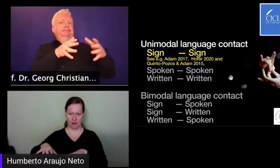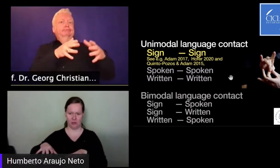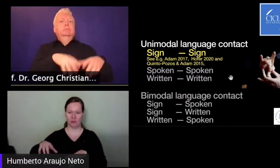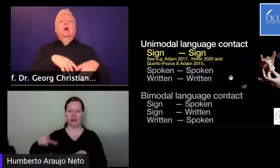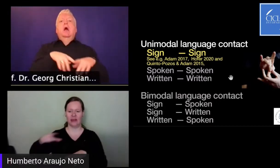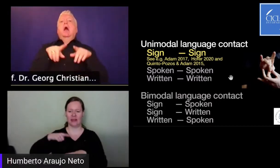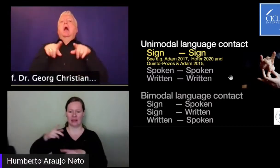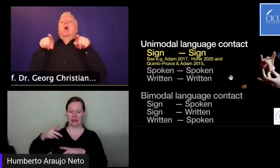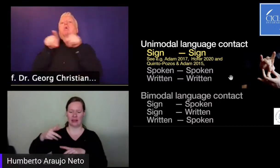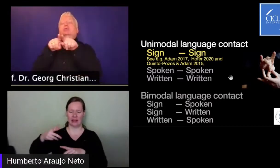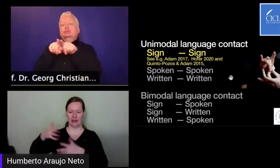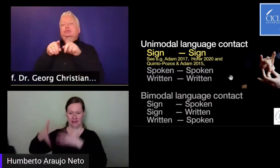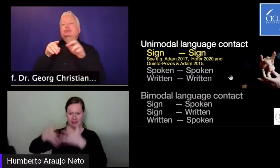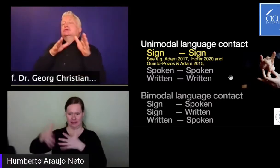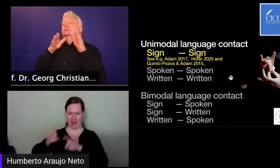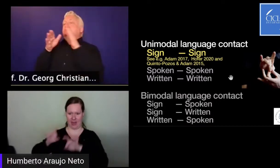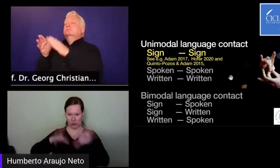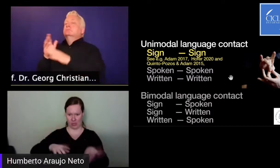australianos